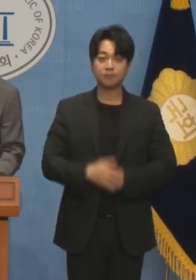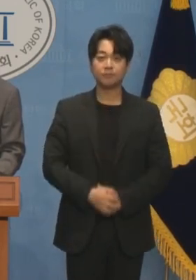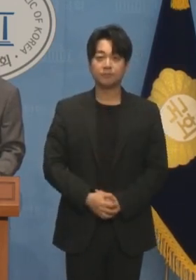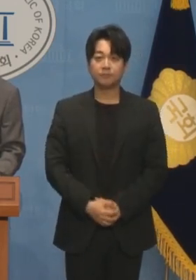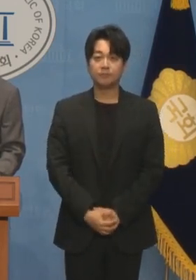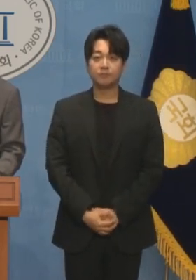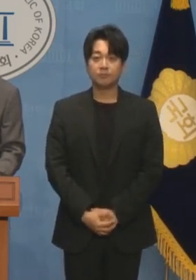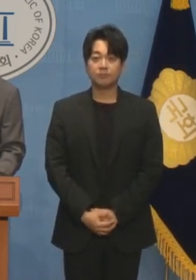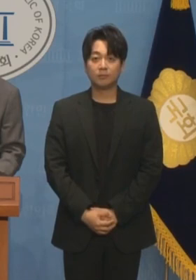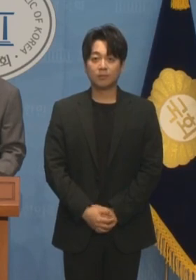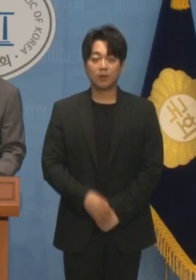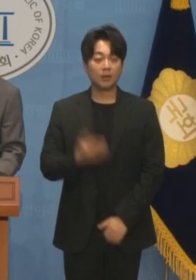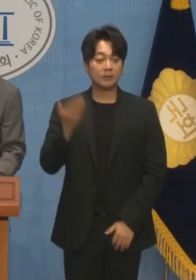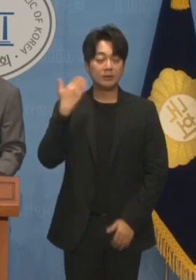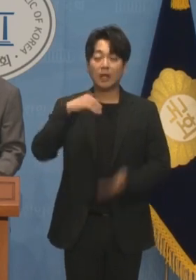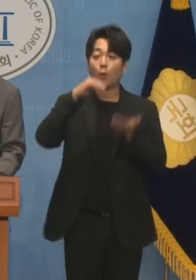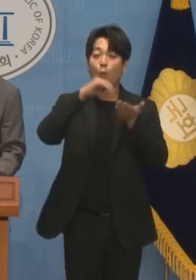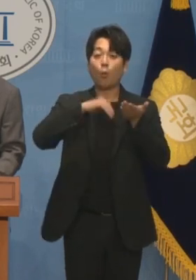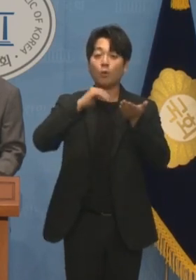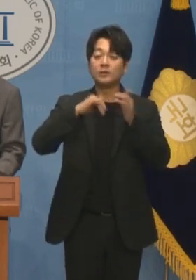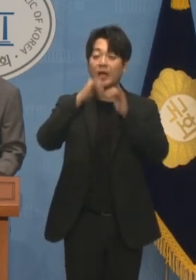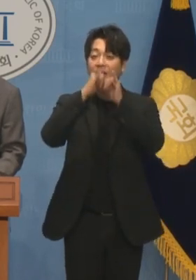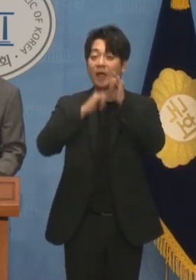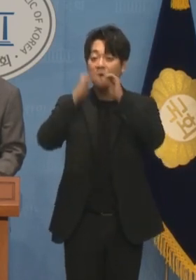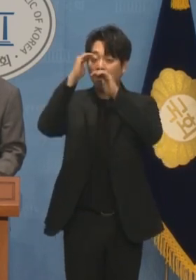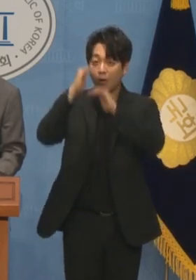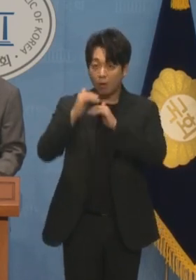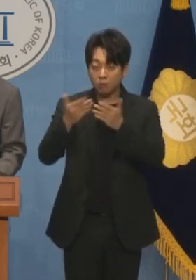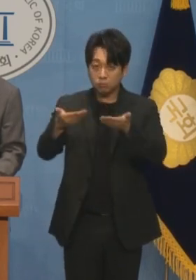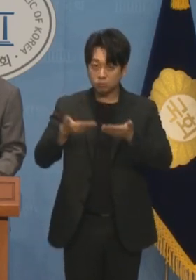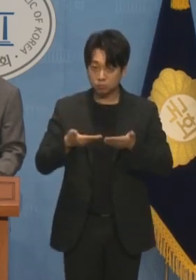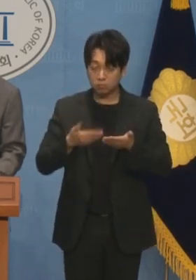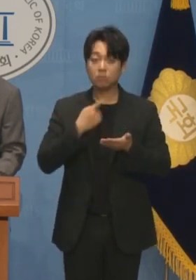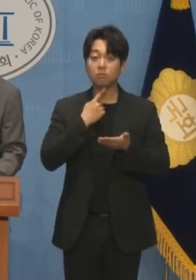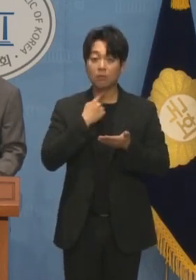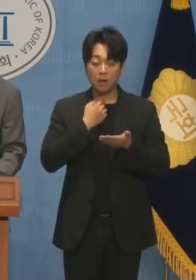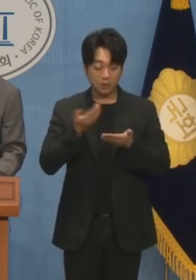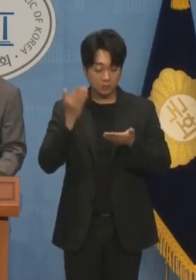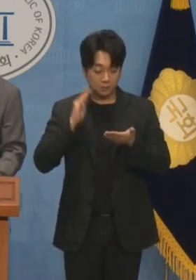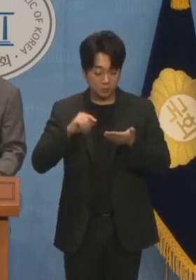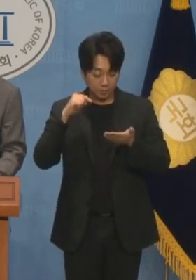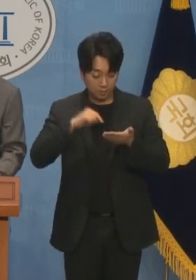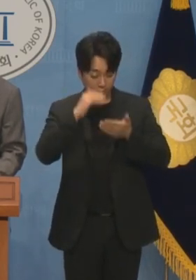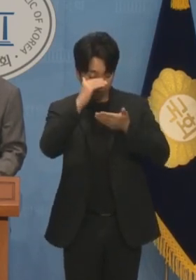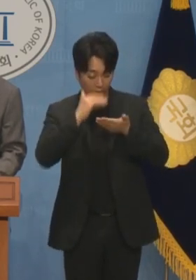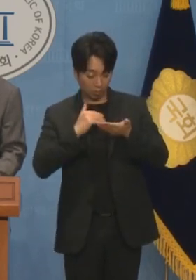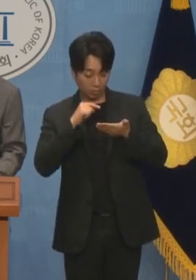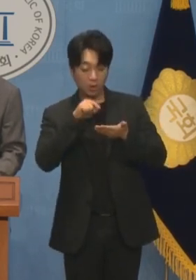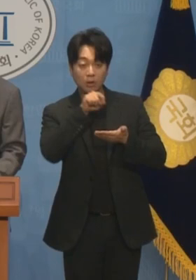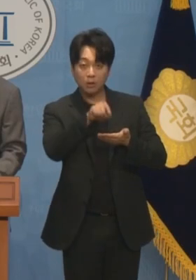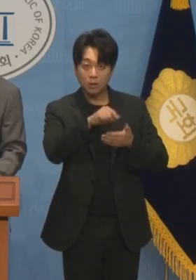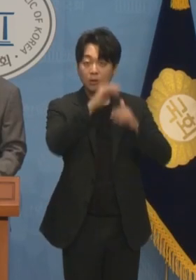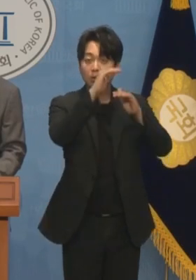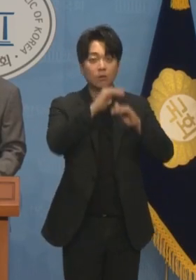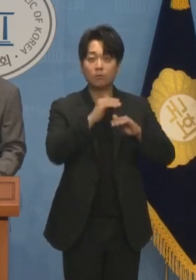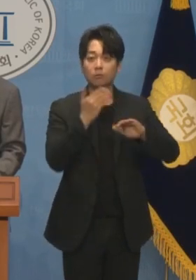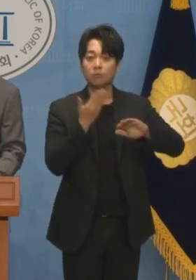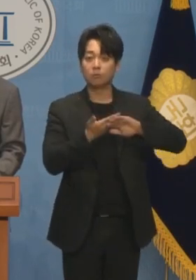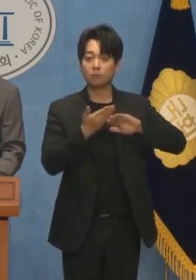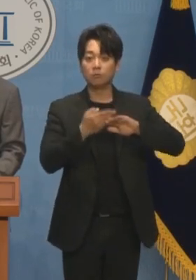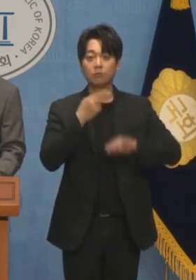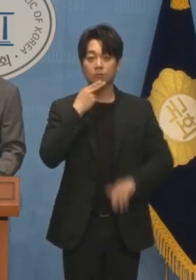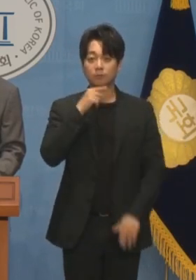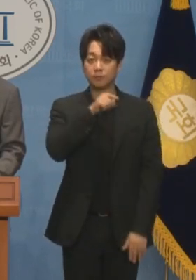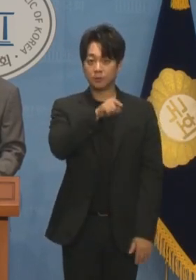관련된 공사 현황을 받아봤지만 해당 공사 내역은 없었습니다. 이에